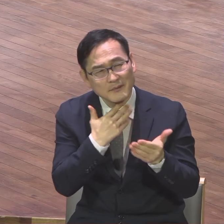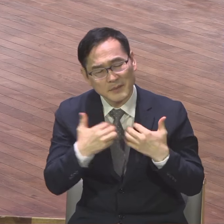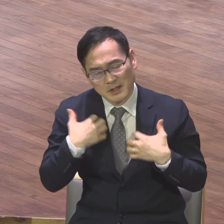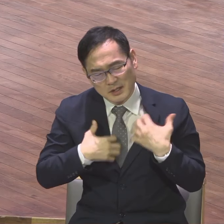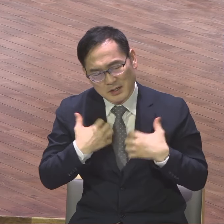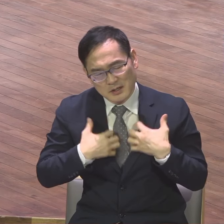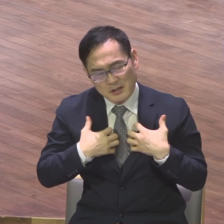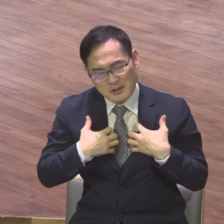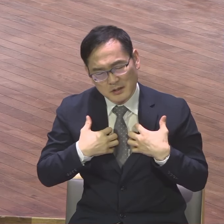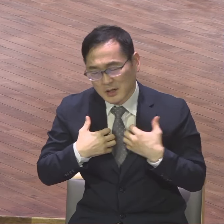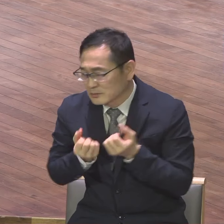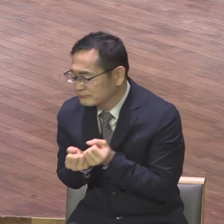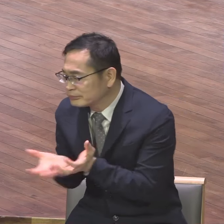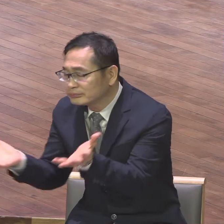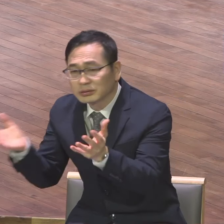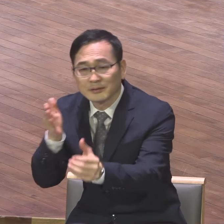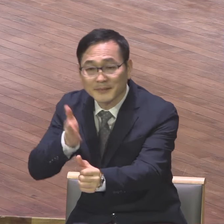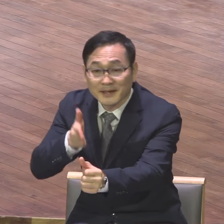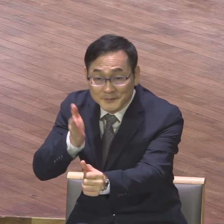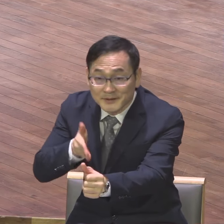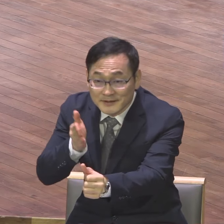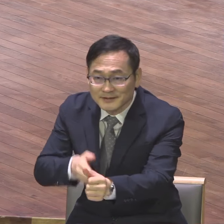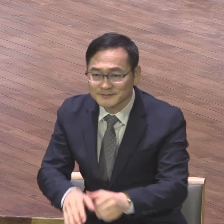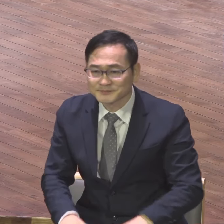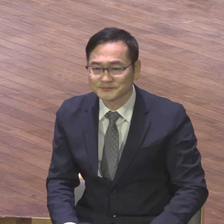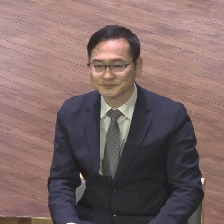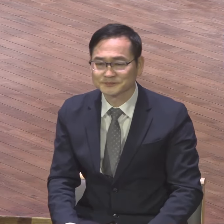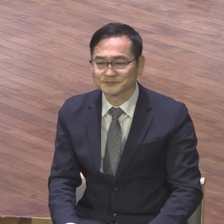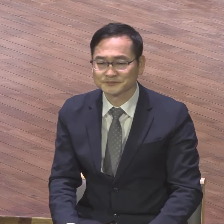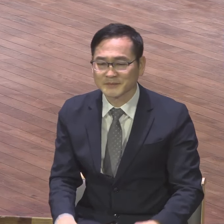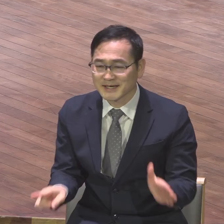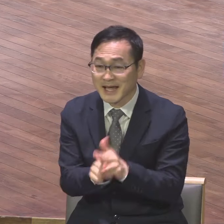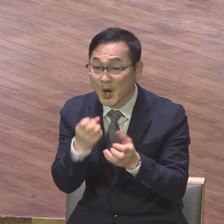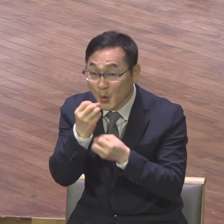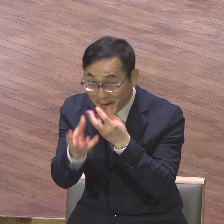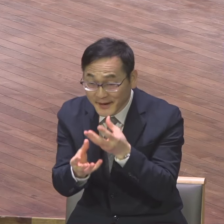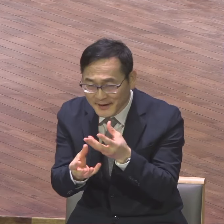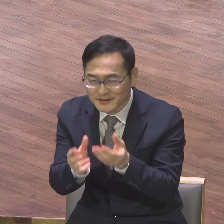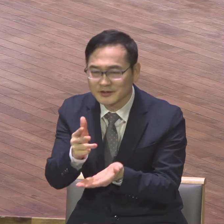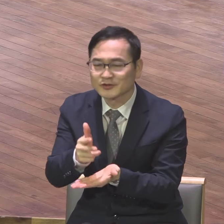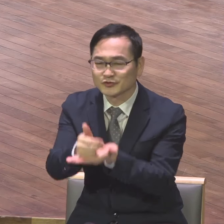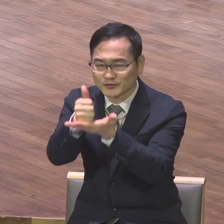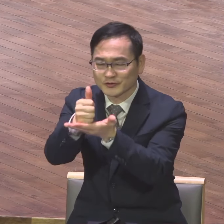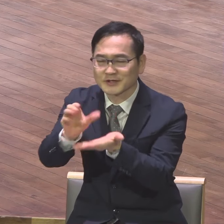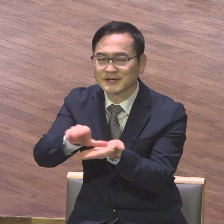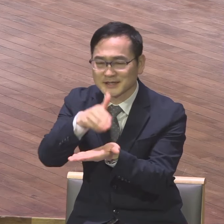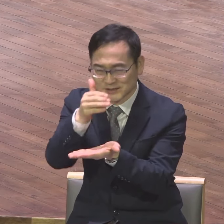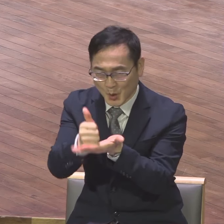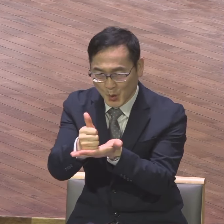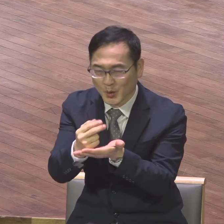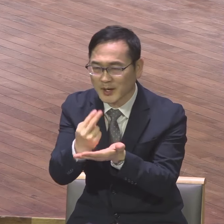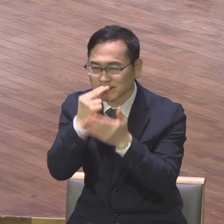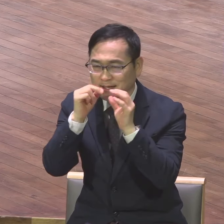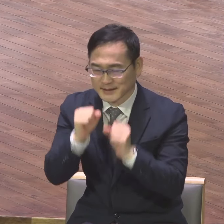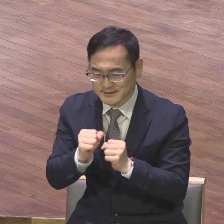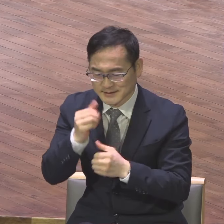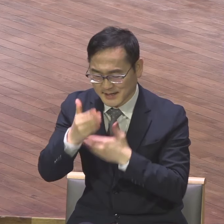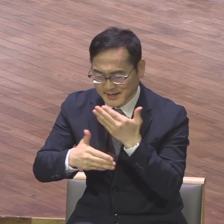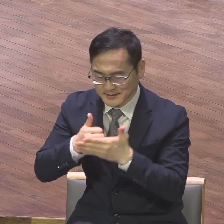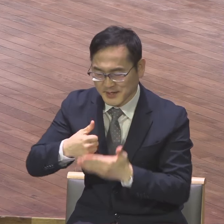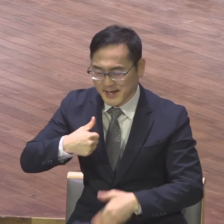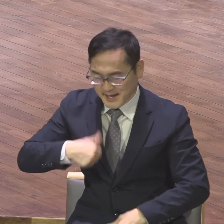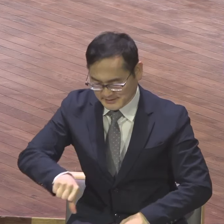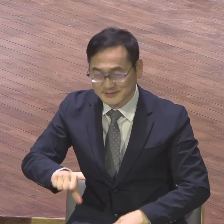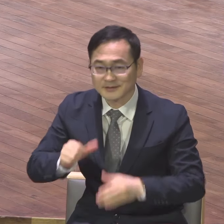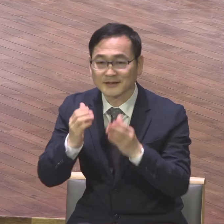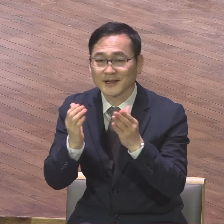증거할 수 있기를 바랍니다. 신앙 고백합니다. 주는 그리스도시요 살아계신 하나님의